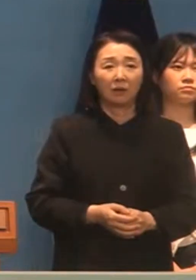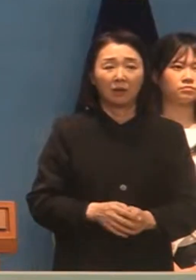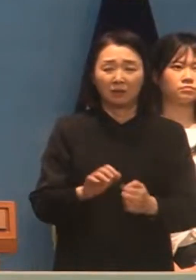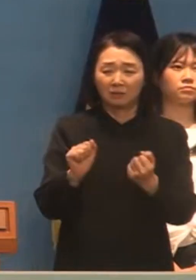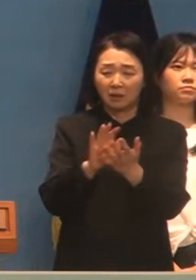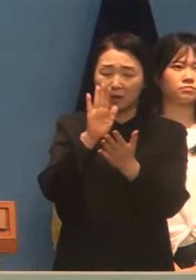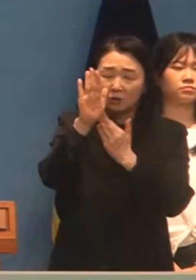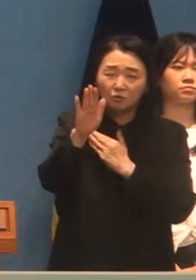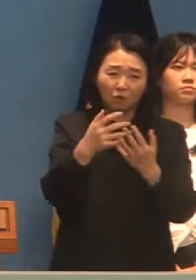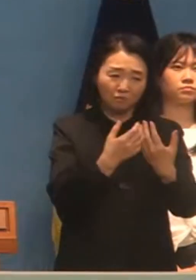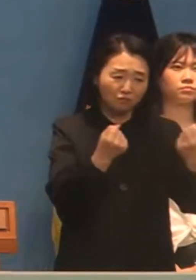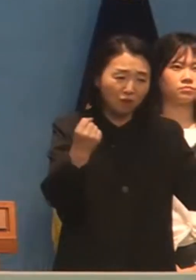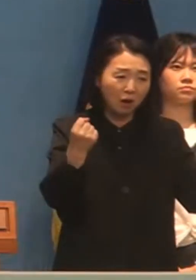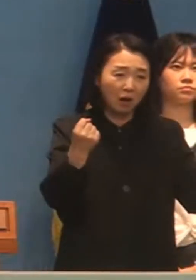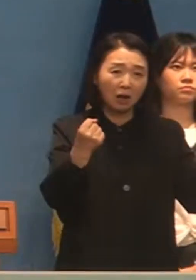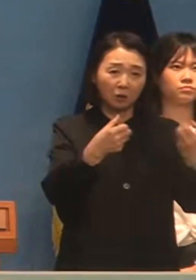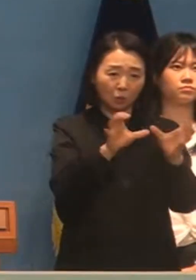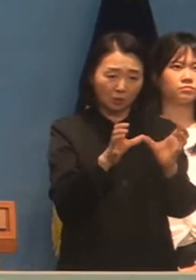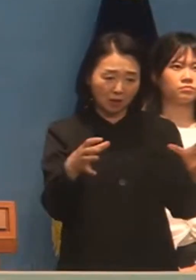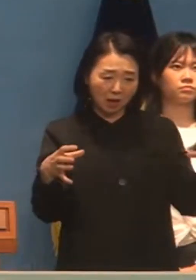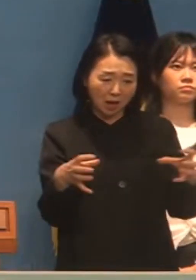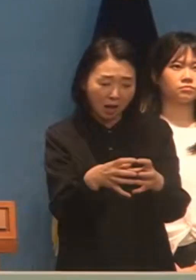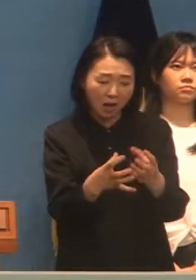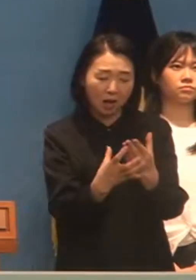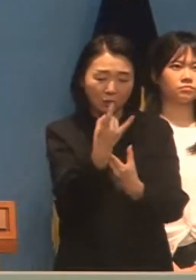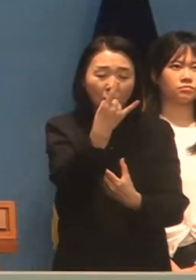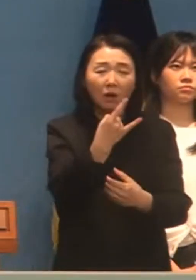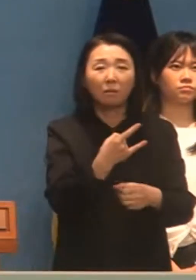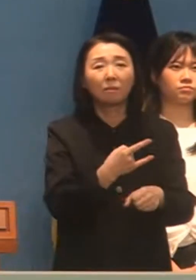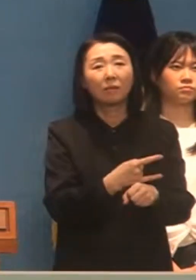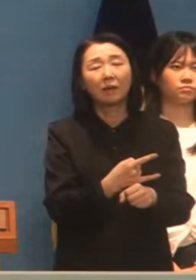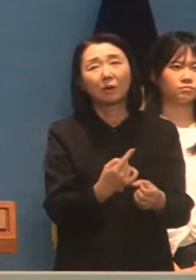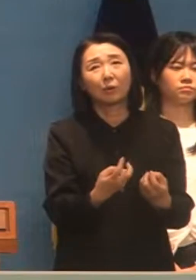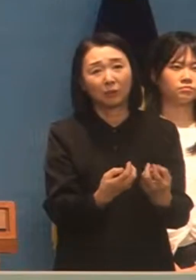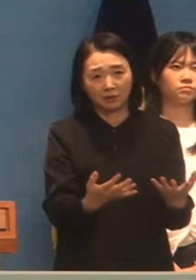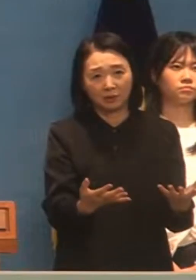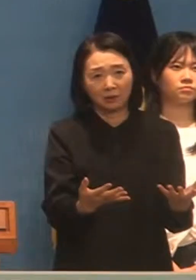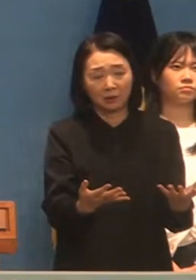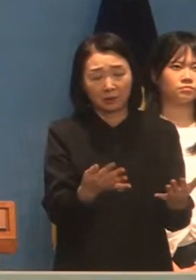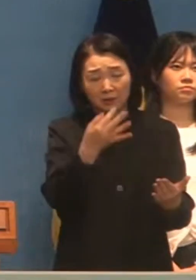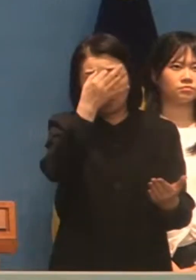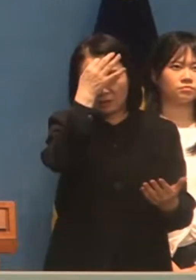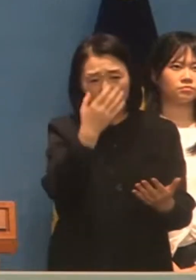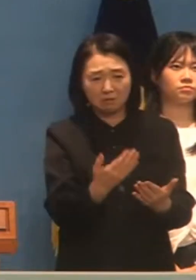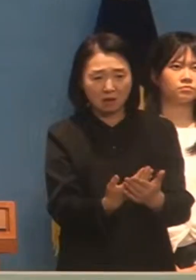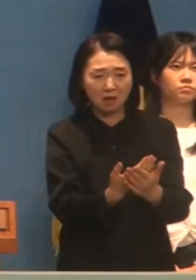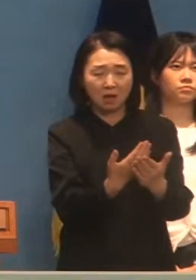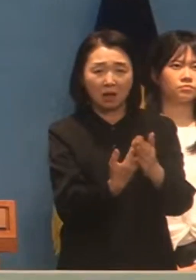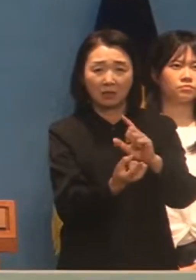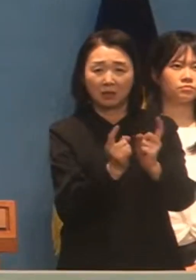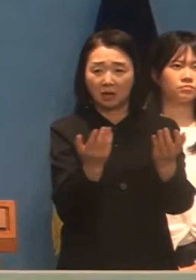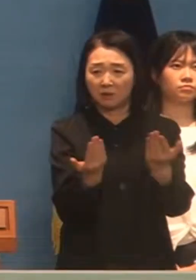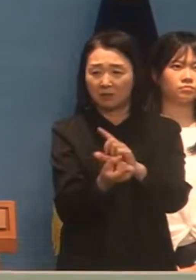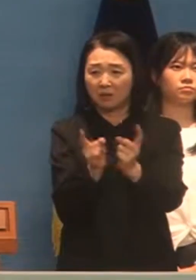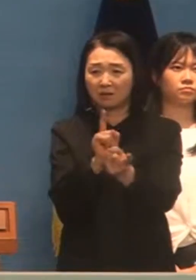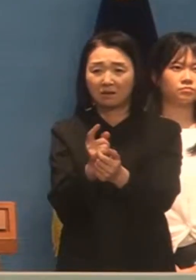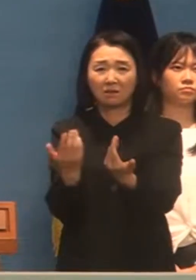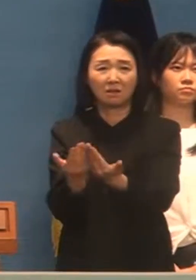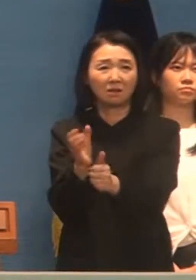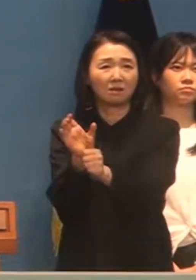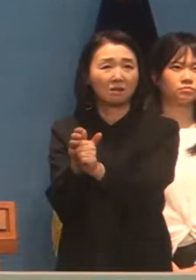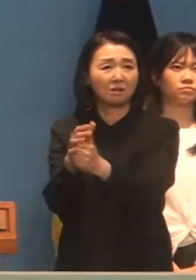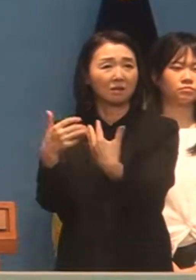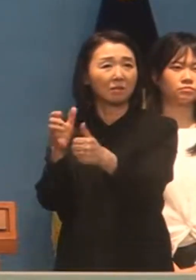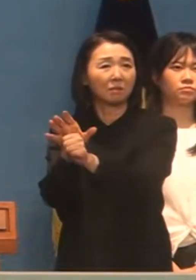이후에 분열된 공동체를 어떻게 하나로 통합해낼 것인가? 기술이 빠르게 사람의 일을 대체하는 시대에